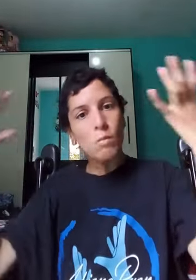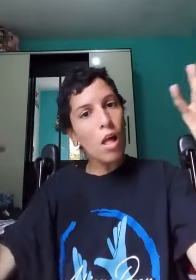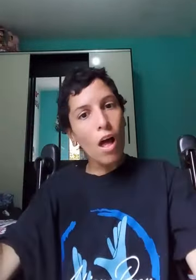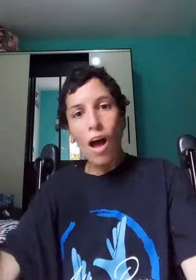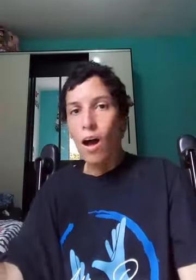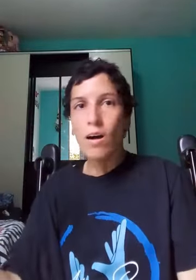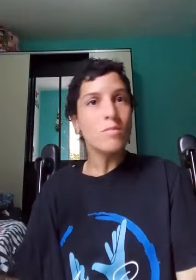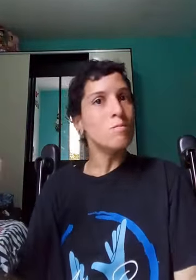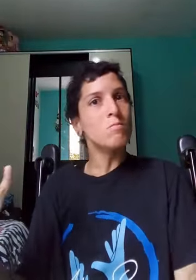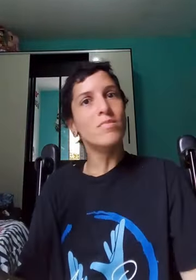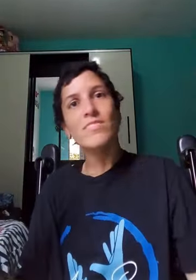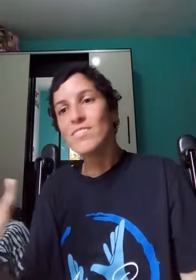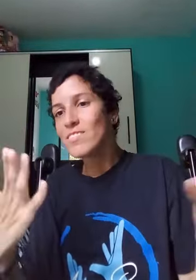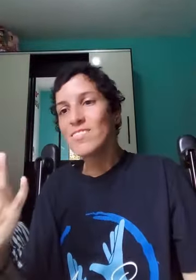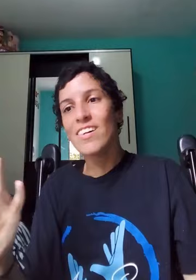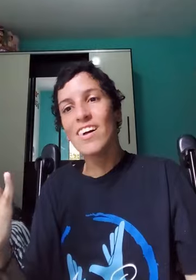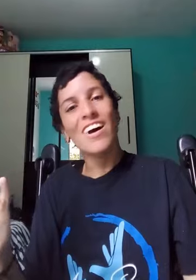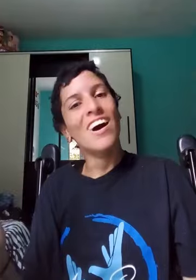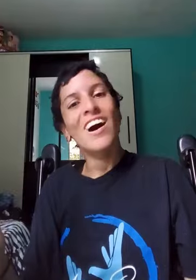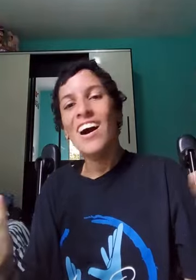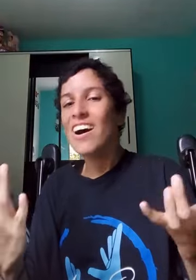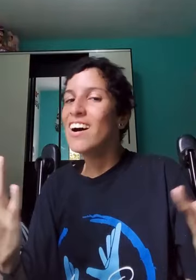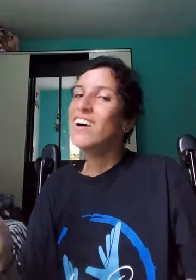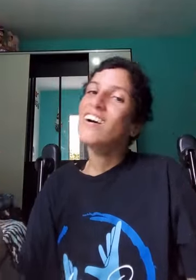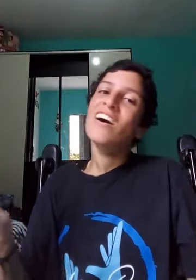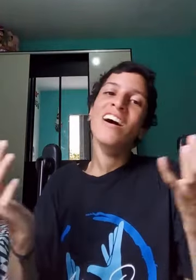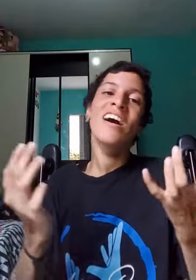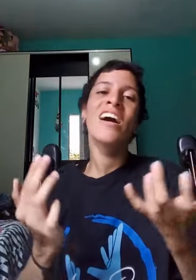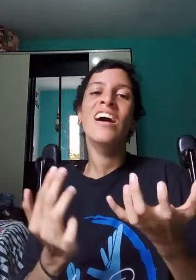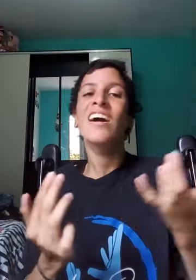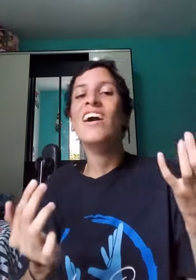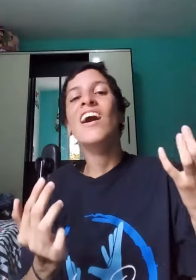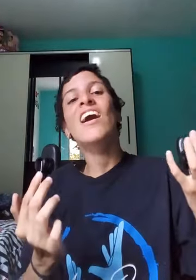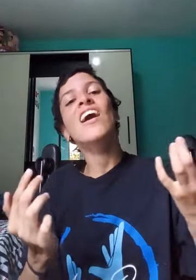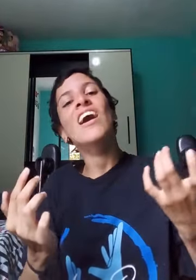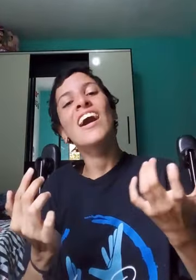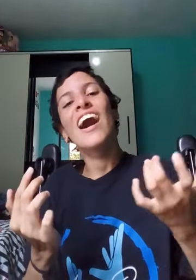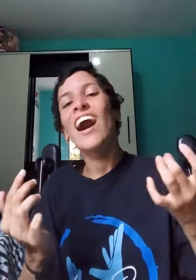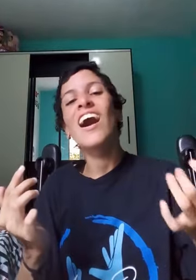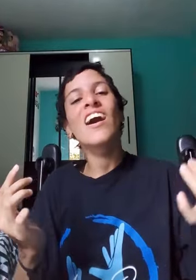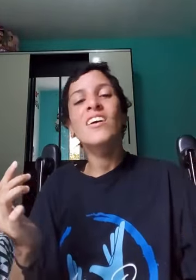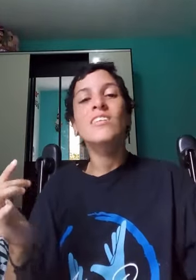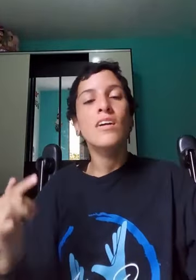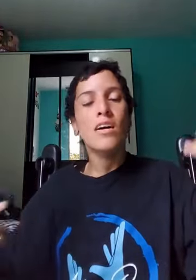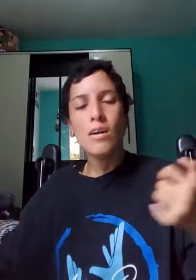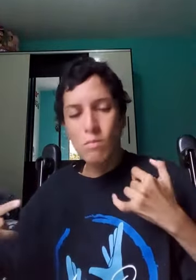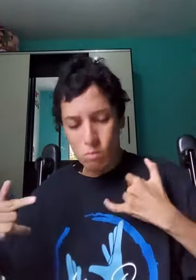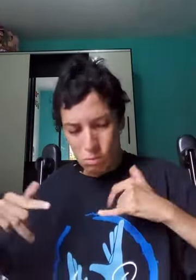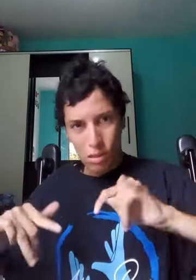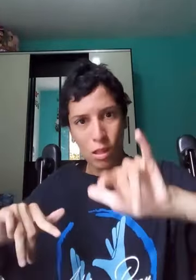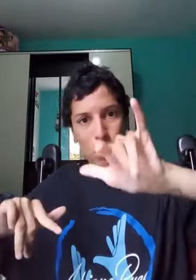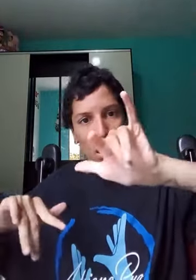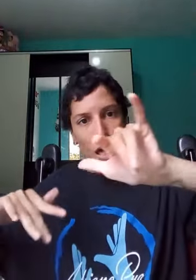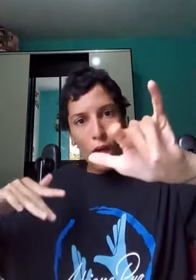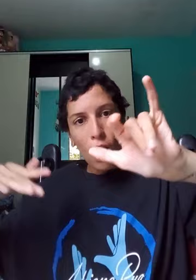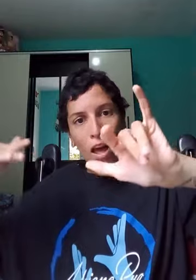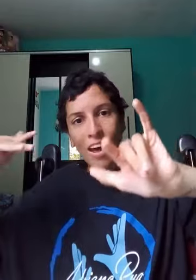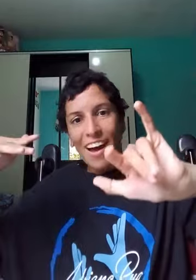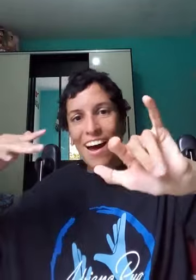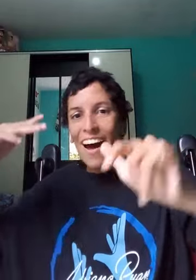de minha paz já esquecida Nem sei se gosto mais de